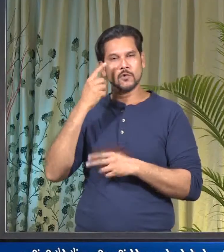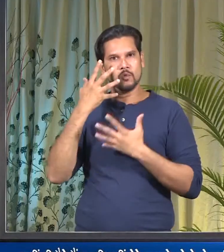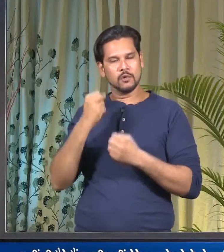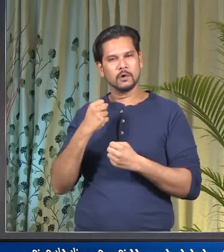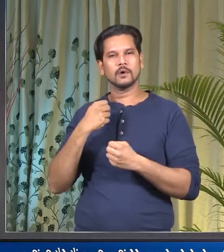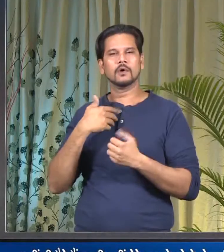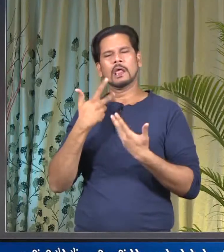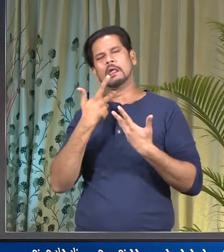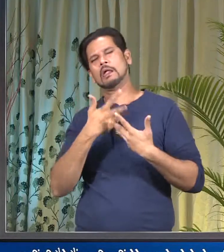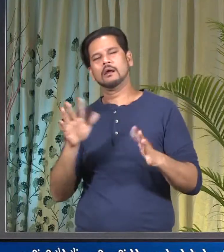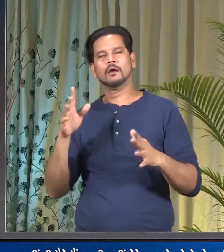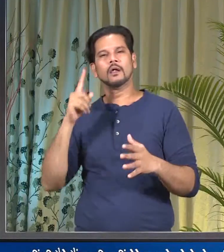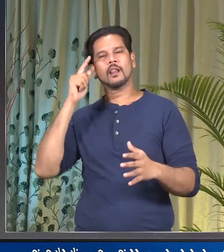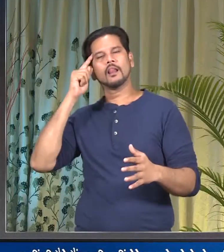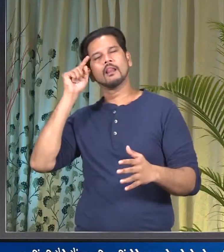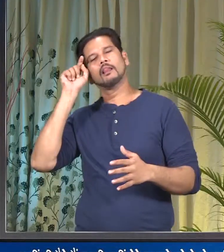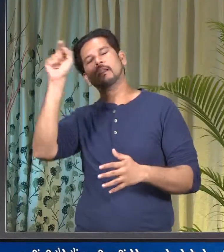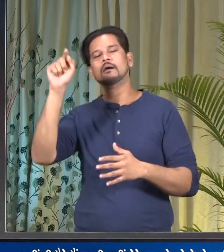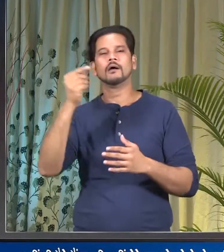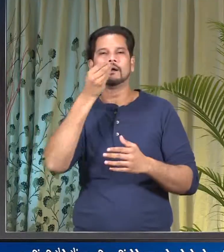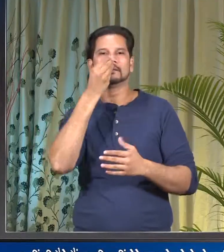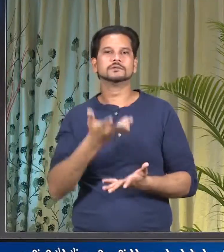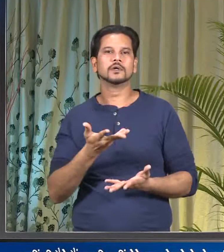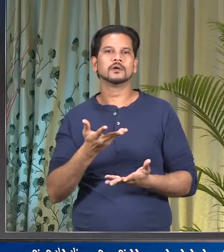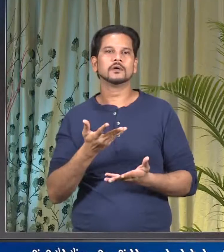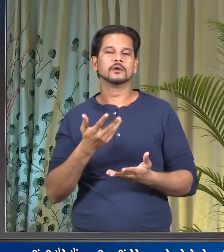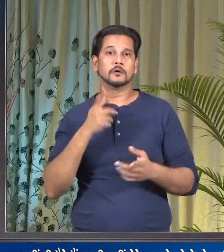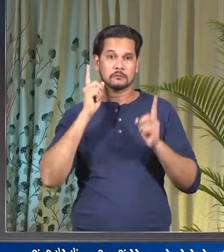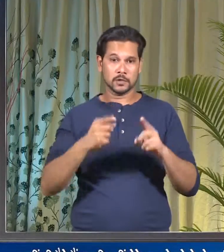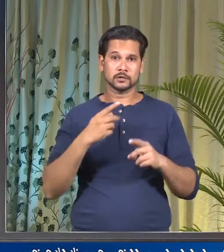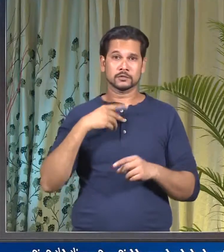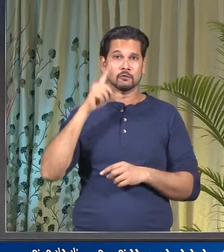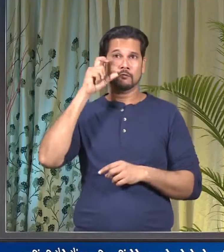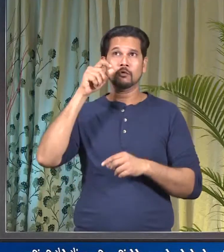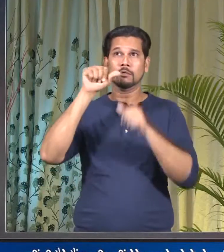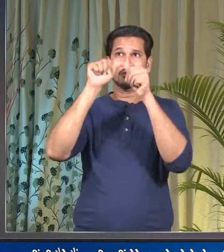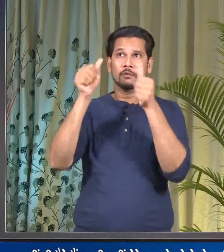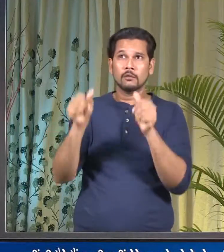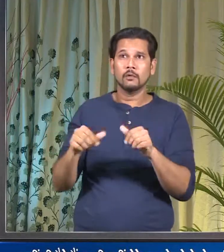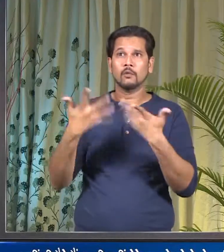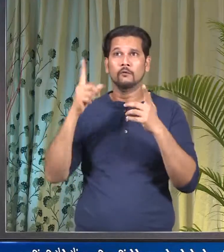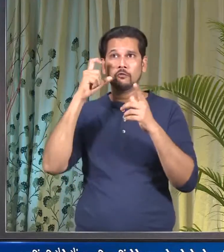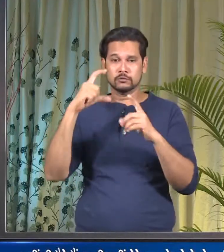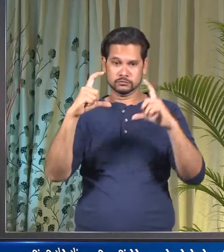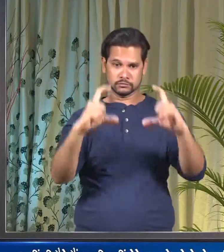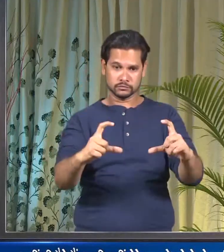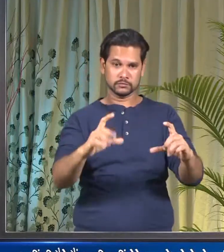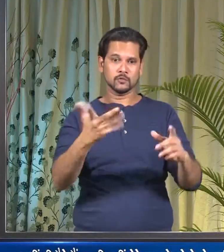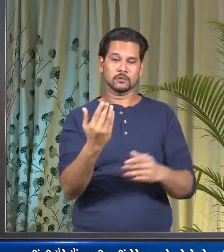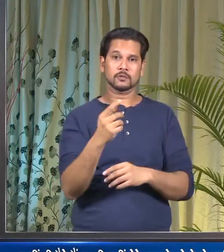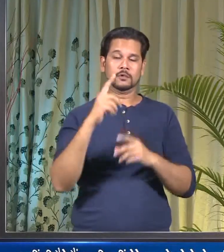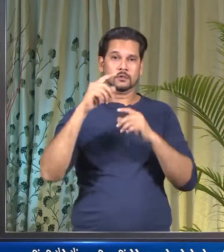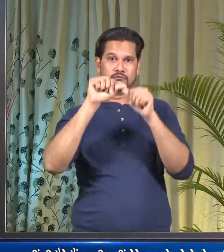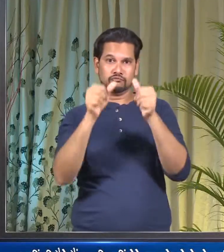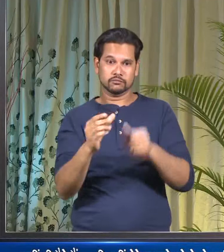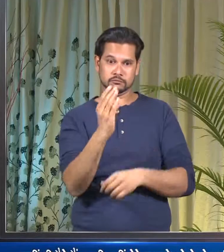बैठे हो, जरूरी नहीं मेरे सामने फोटो हो, मुर्ती हो, तभी मेरा ध्यान लगे,